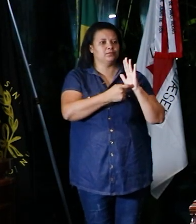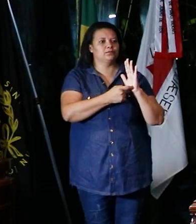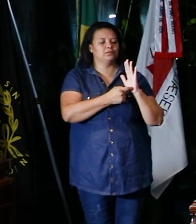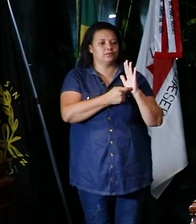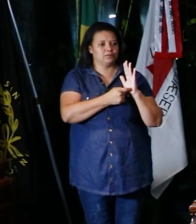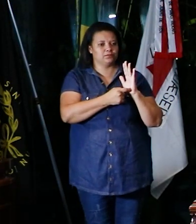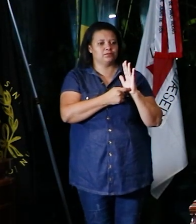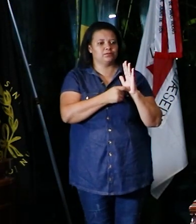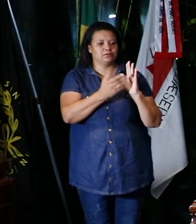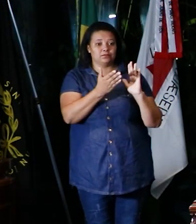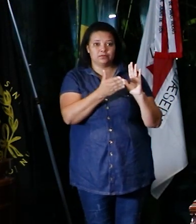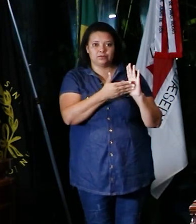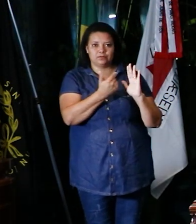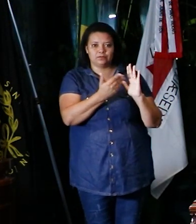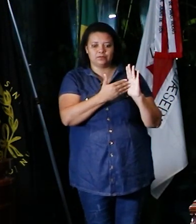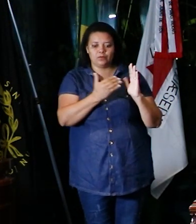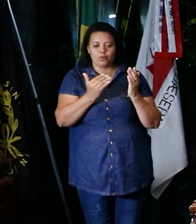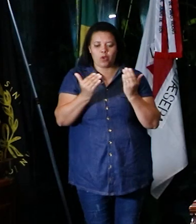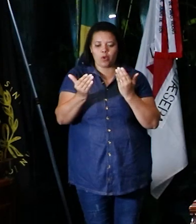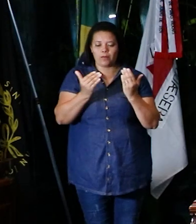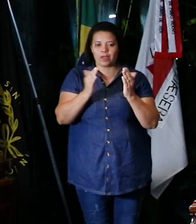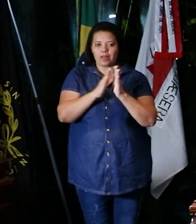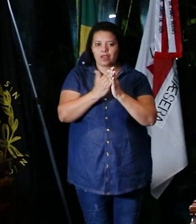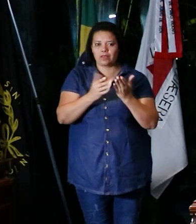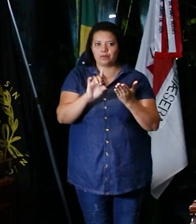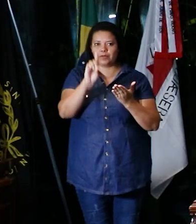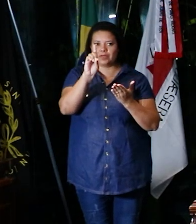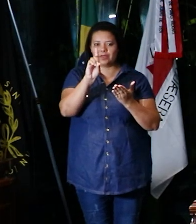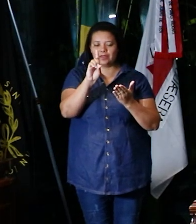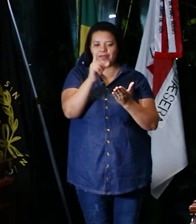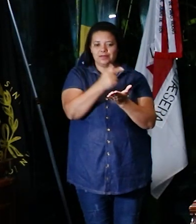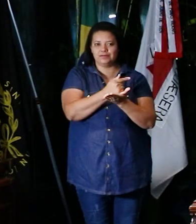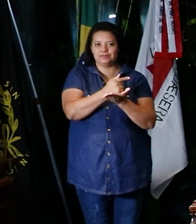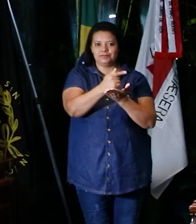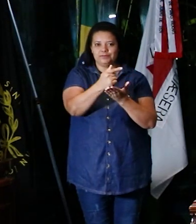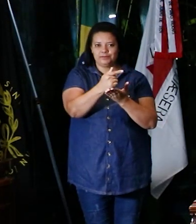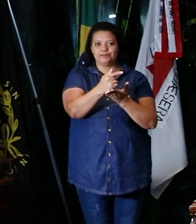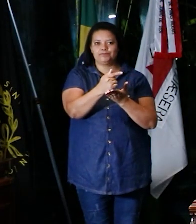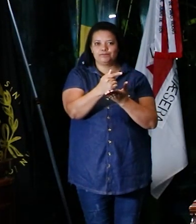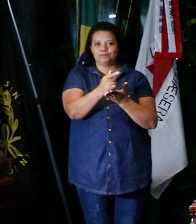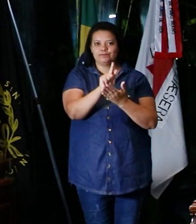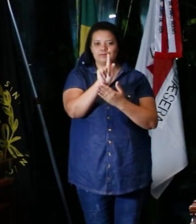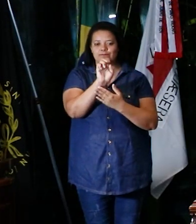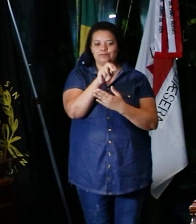a página da Bíblia, né? O capítulo do Gênesis,